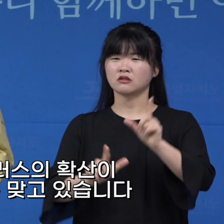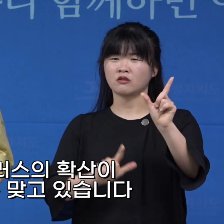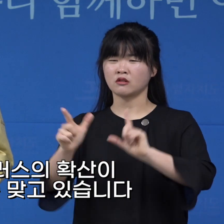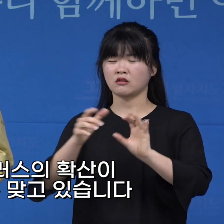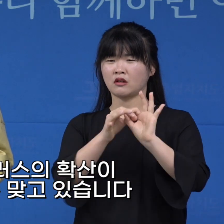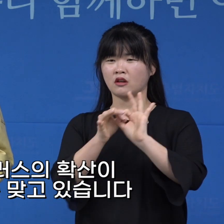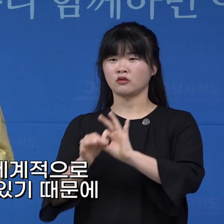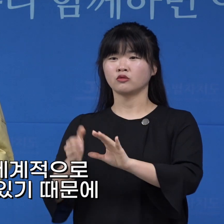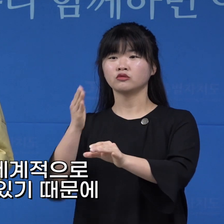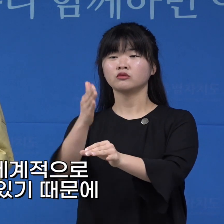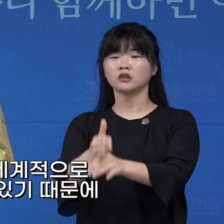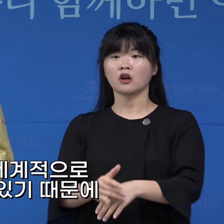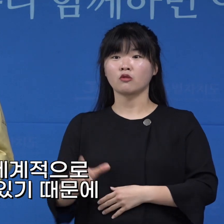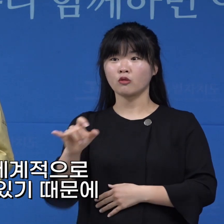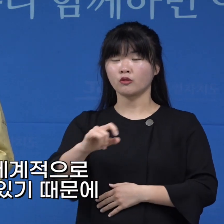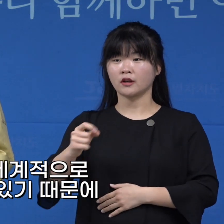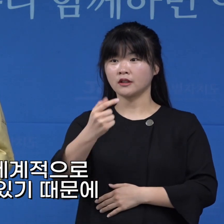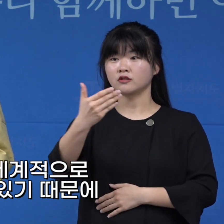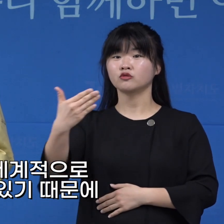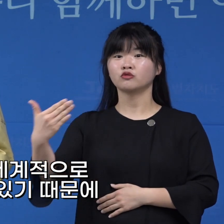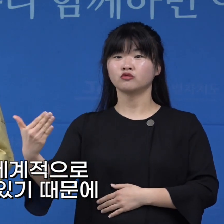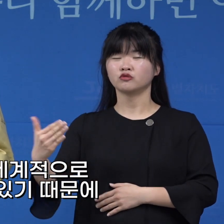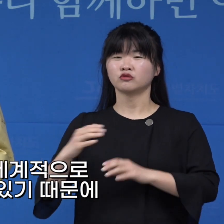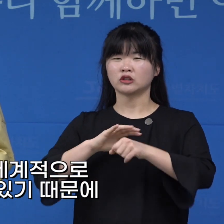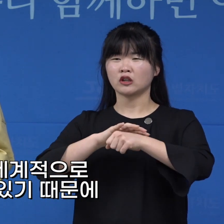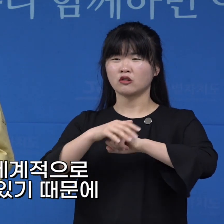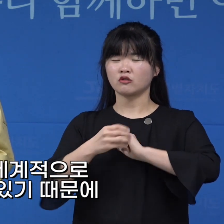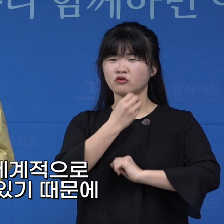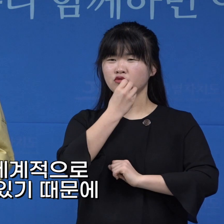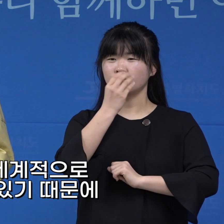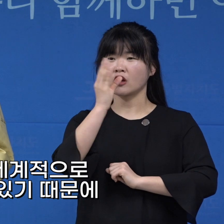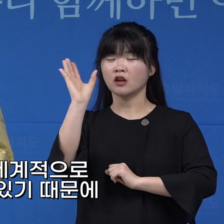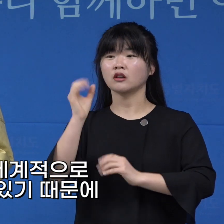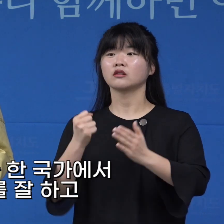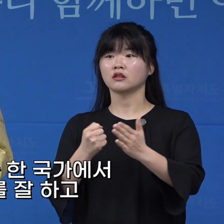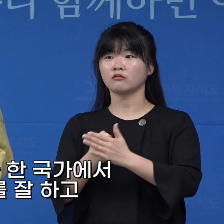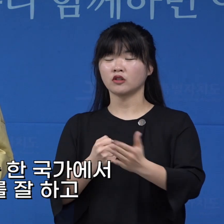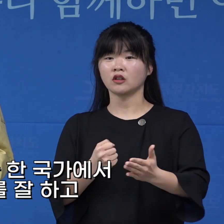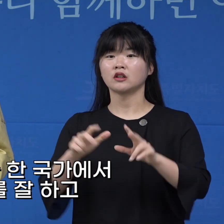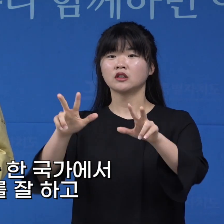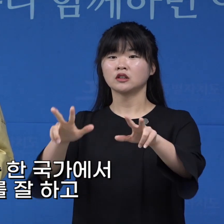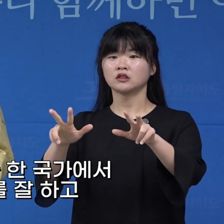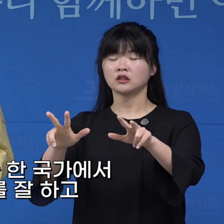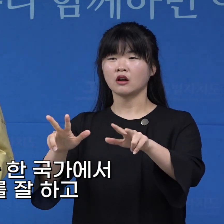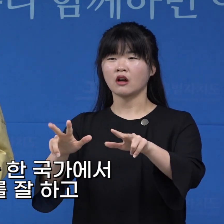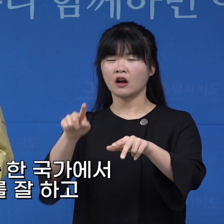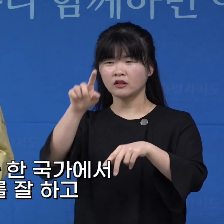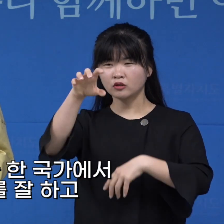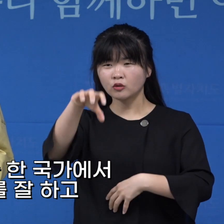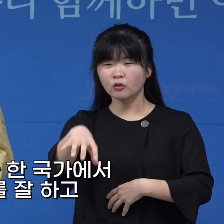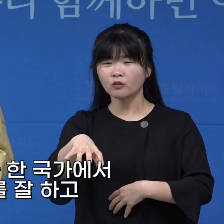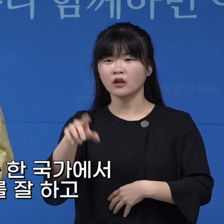맞고 있습니다. 코로나19가 세계적으로 대유행을 하고 있기 때문에 이제는 한